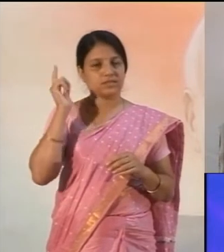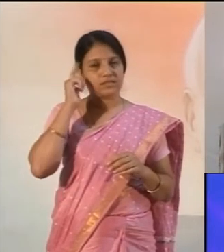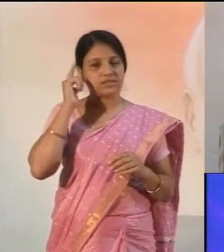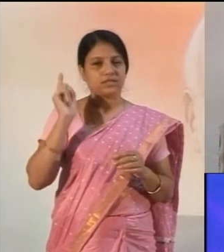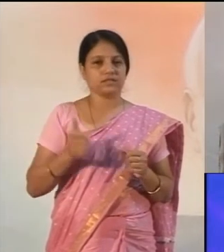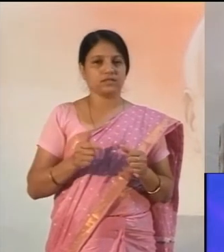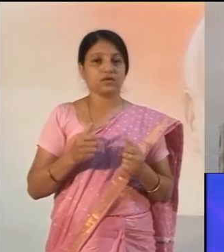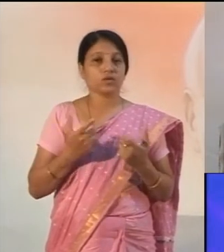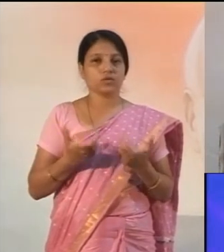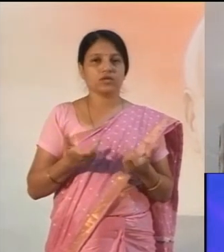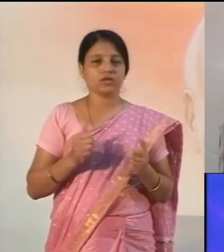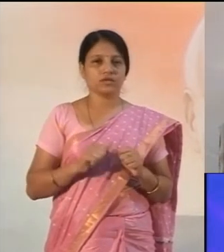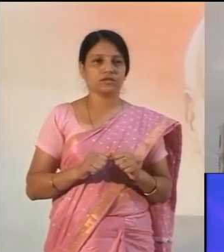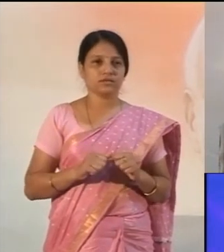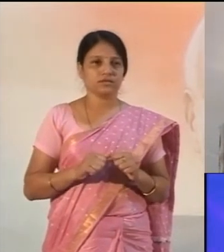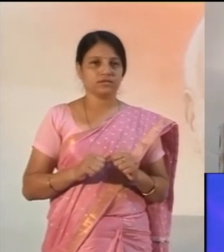क्योंकि